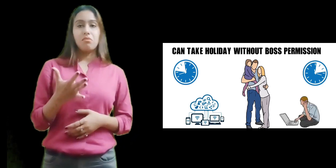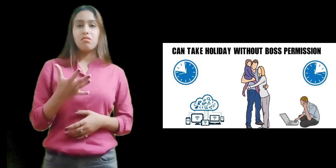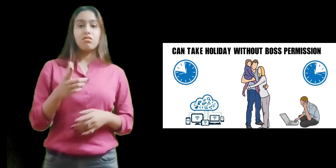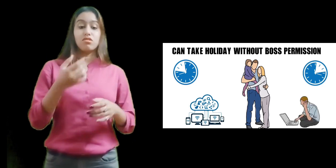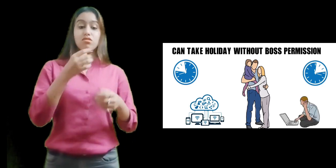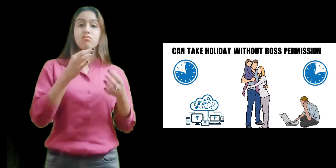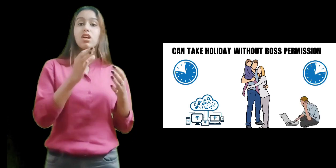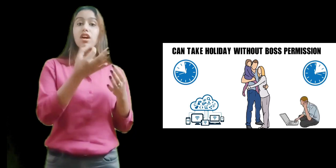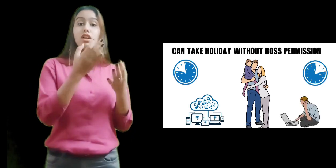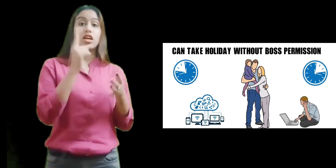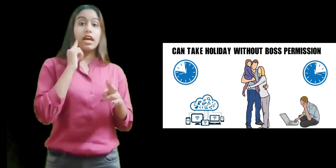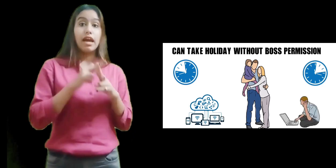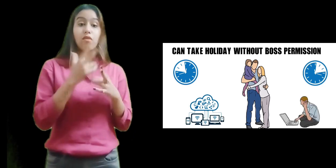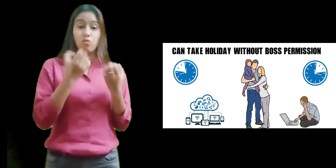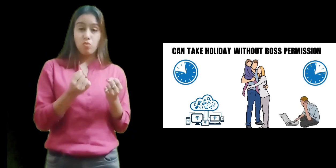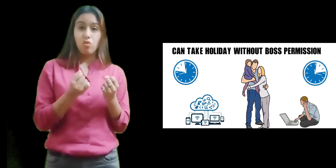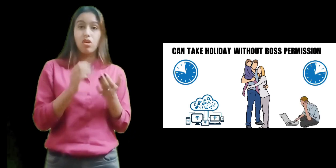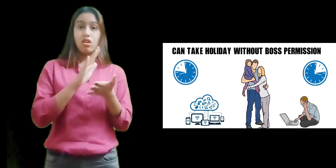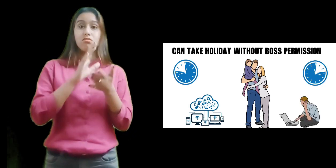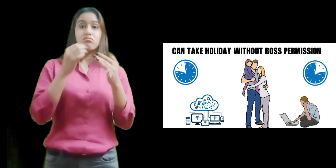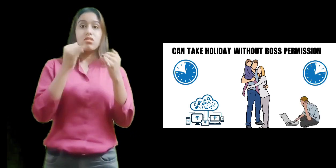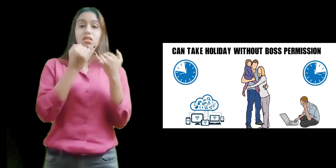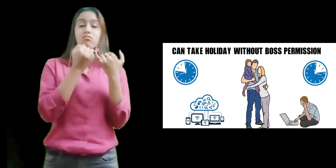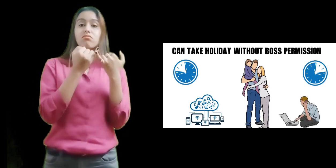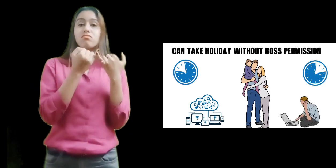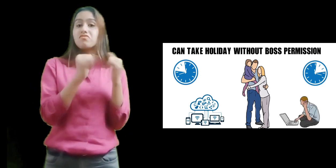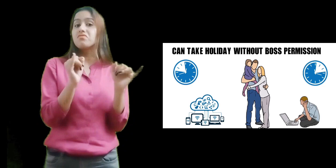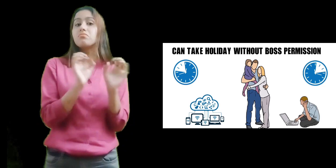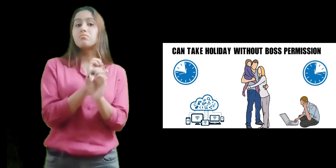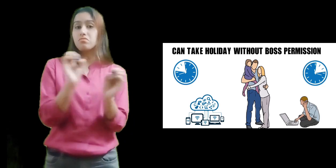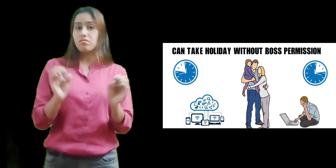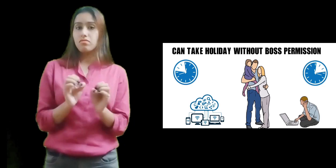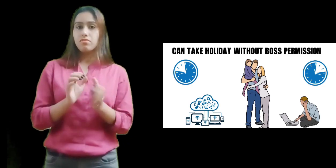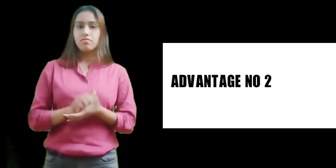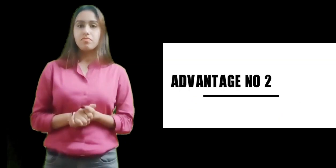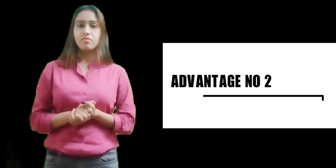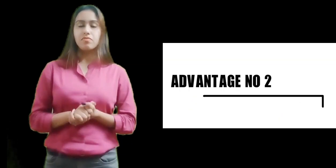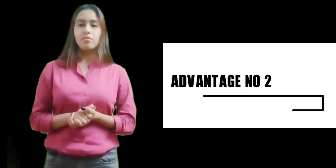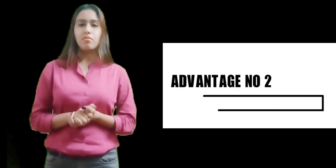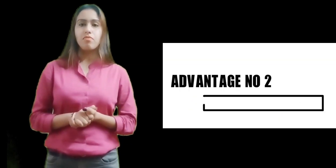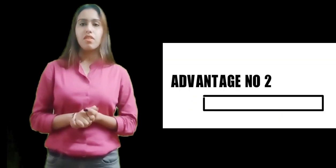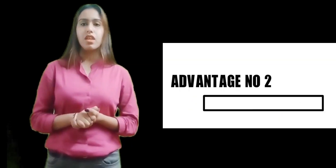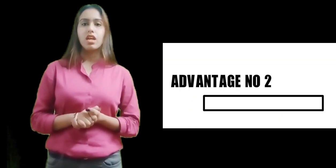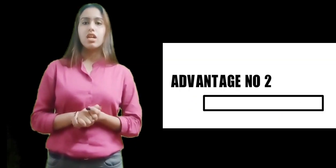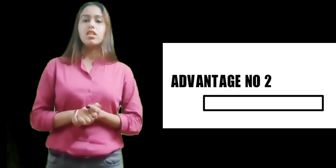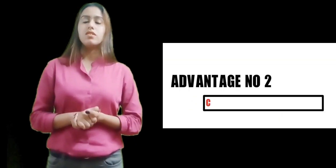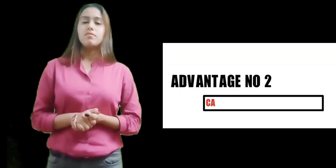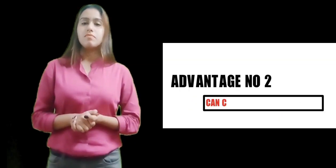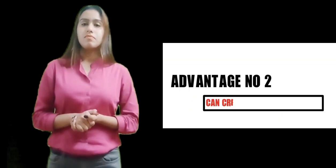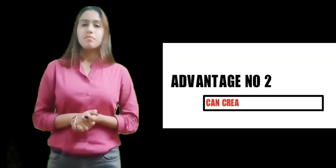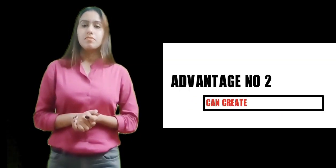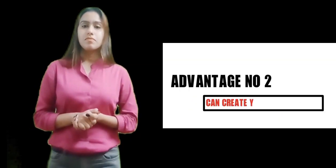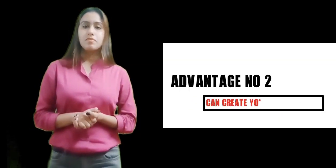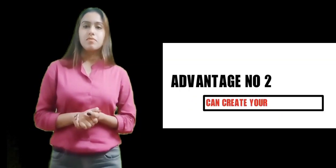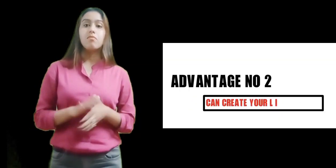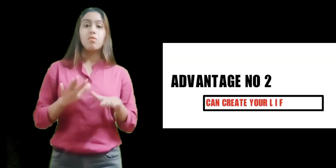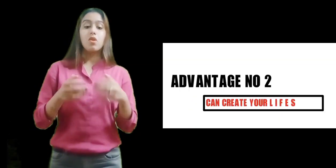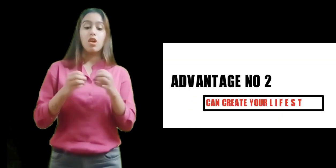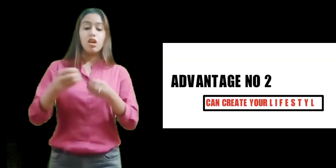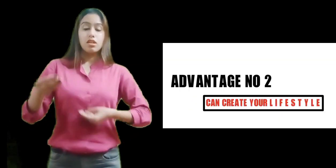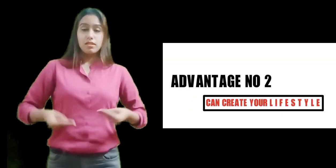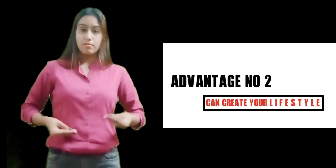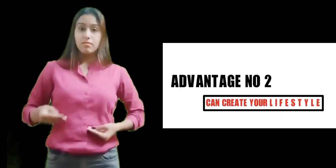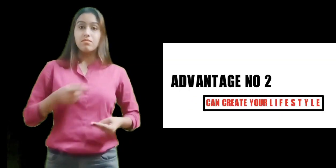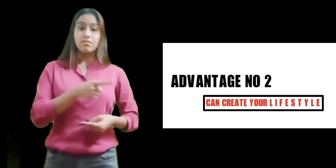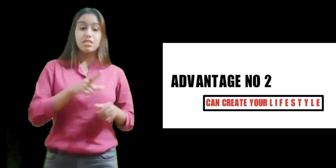भी काम कर सकते हो। इसीलिए सेकंड एडवांटेज, जो फर्स्ट एडवांटेज से सिमिलर ही है, वो ये है कि बिजनेस में आप अपनी खुद की